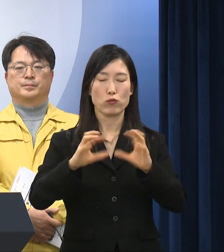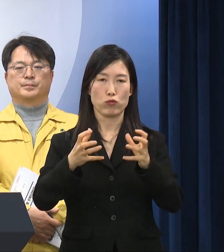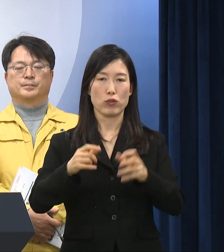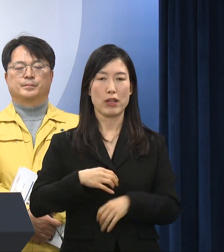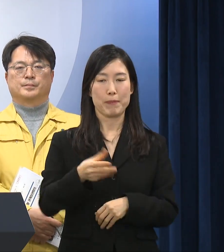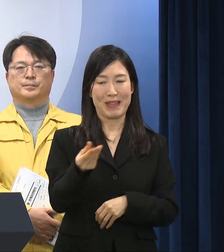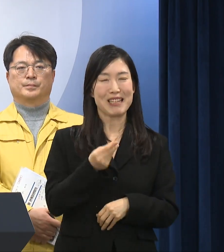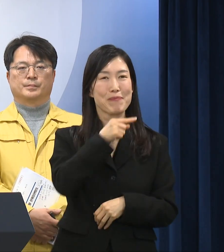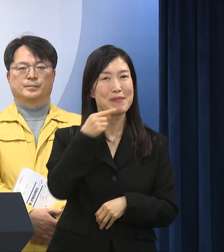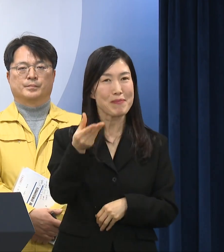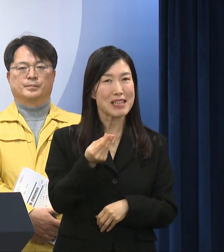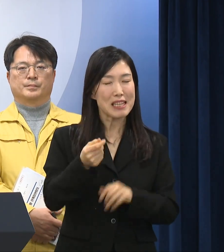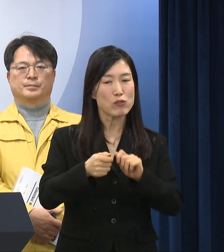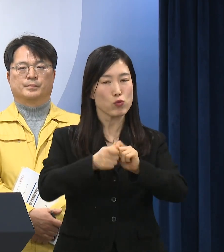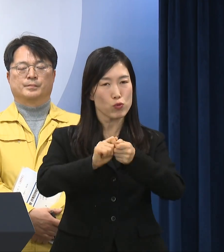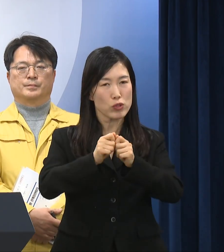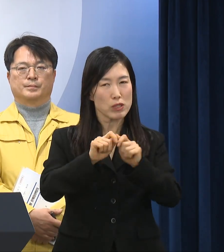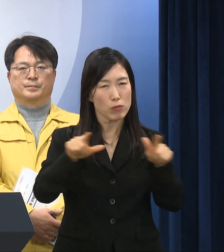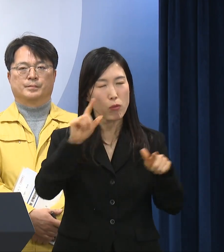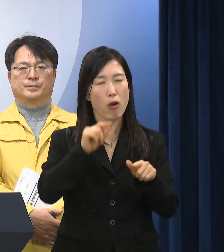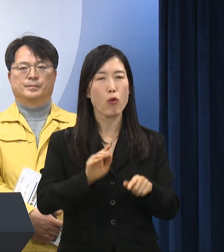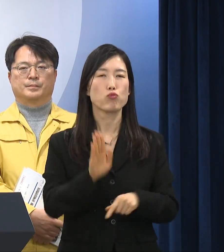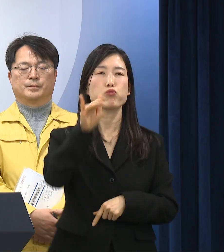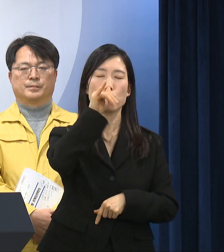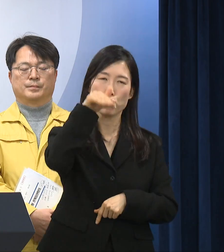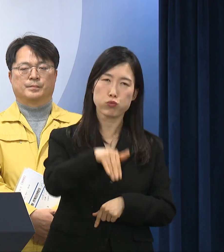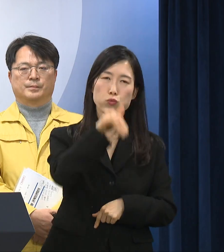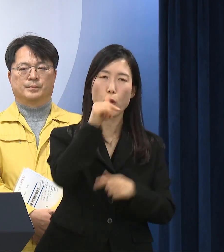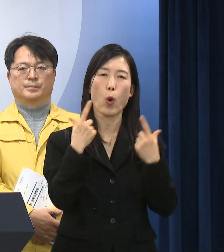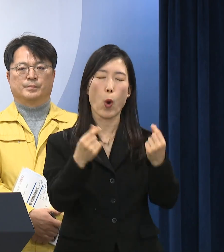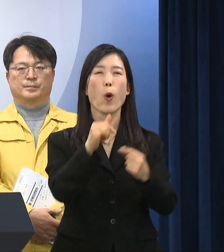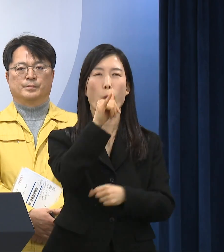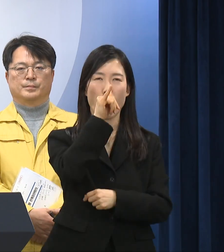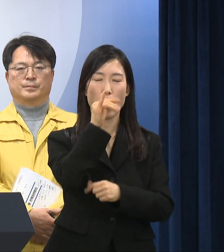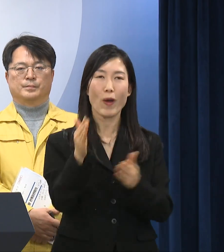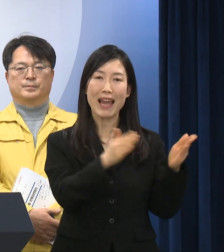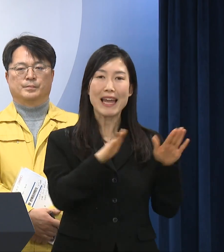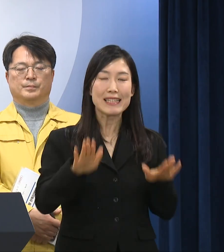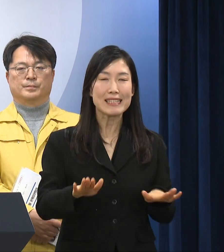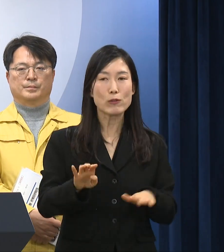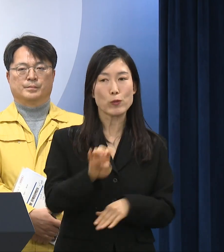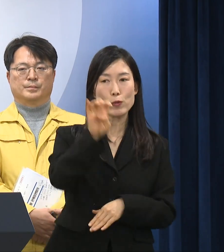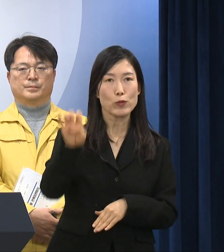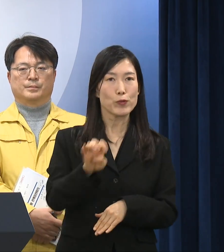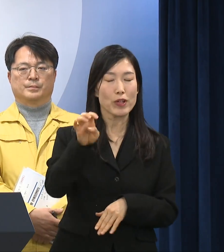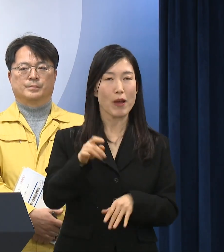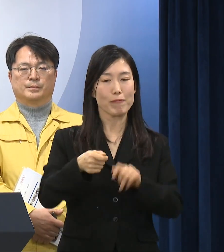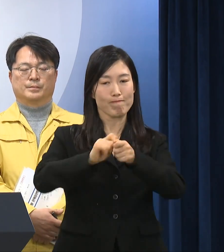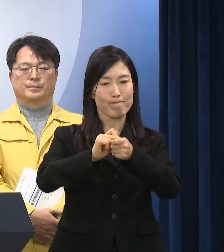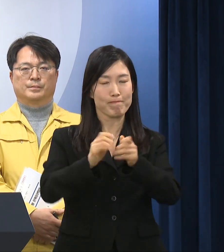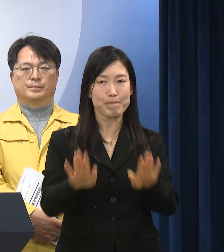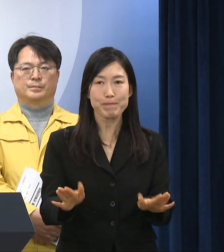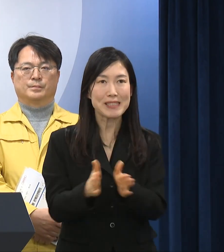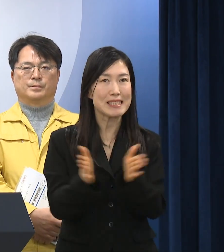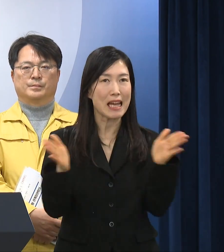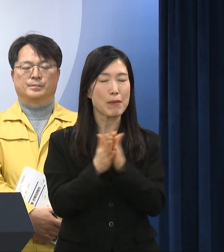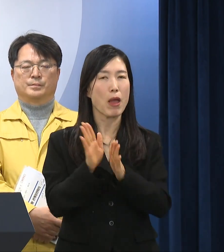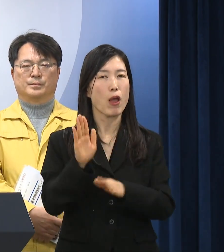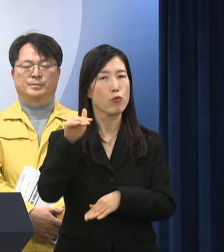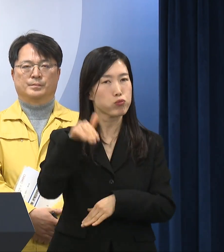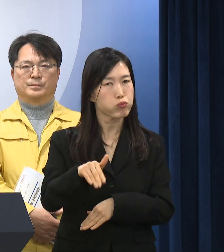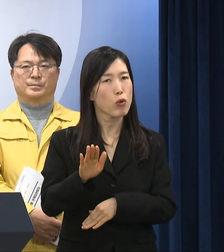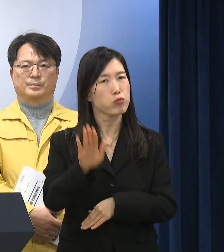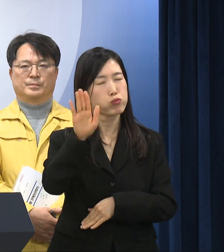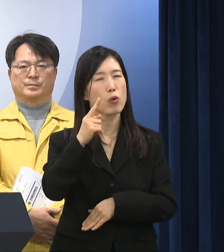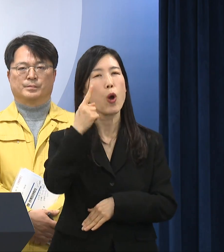미치는 영향은 비교적 제한적인 모습이었습니다. 다만 지금 현재 유럽장이 막 개장된 상황에서 유럽장은 좀 더 낙폭을